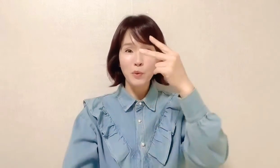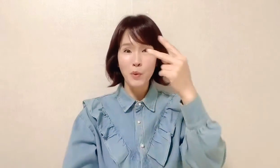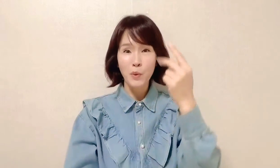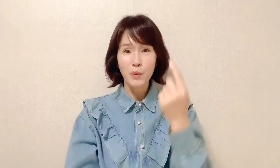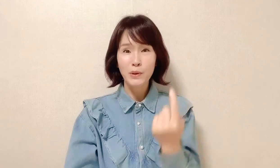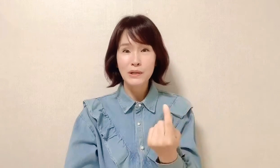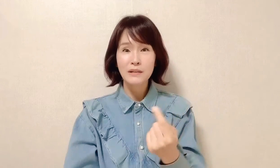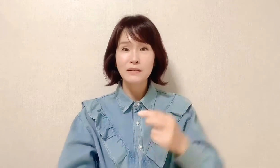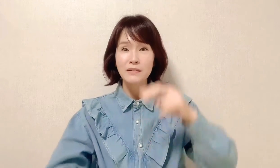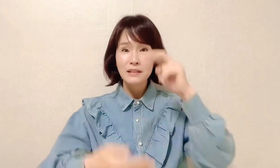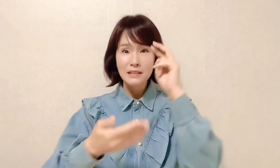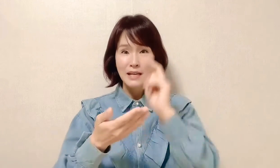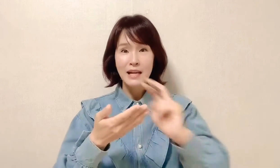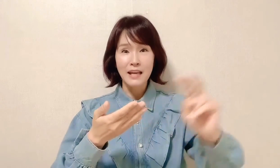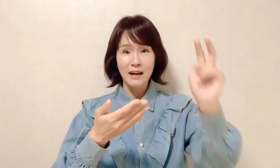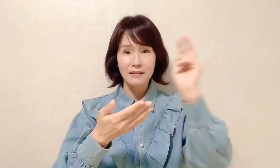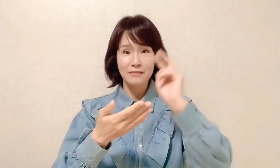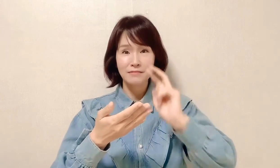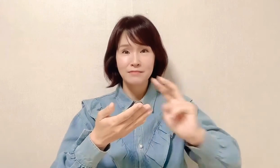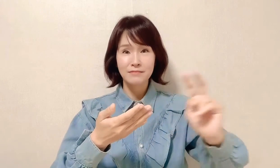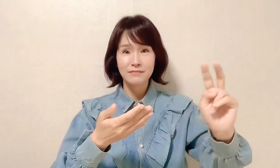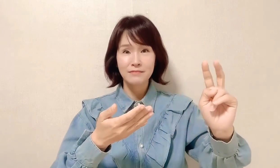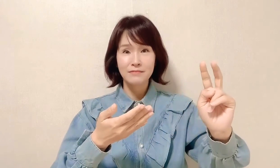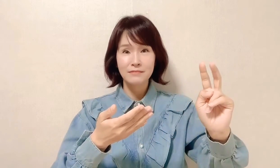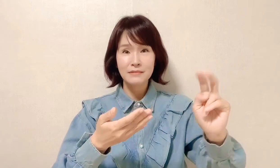바다도, 찬양.